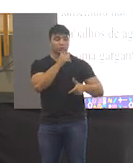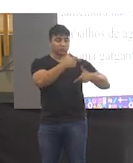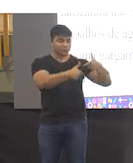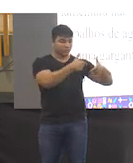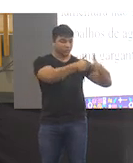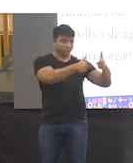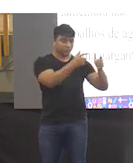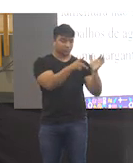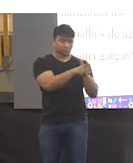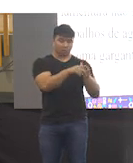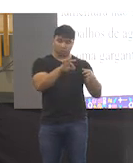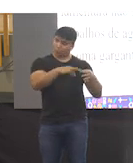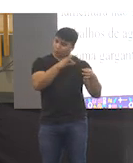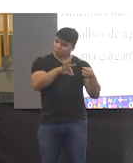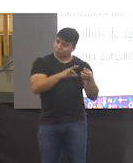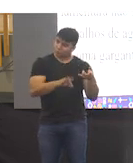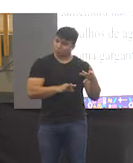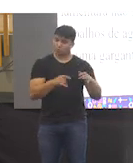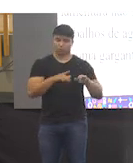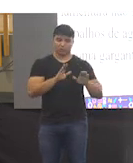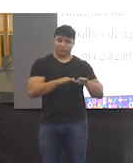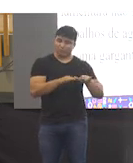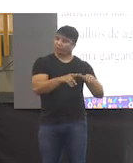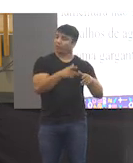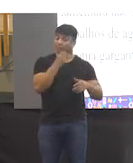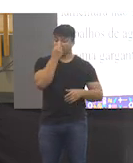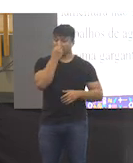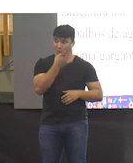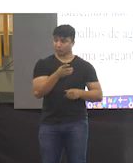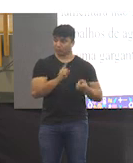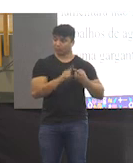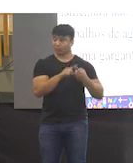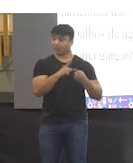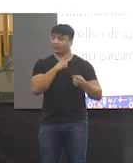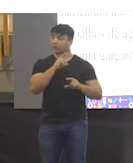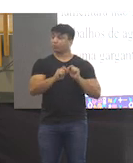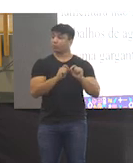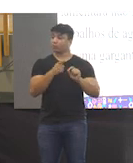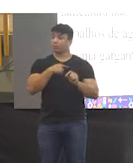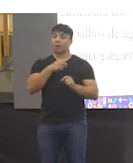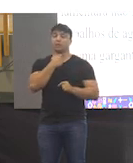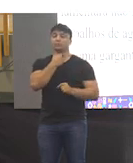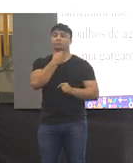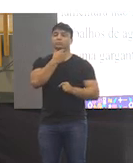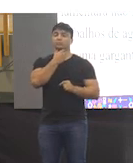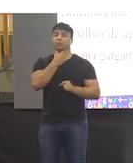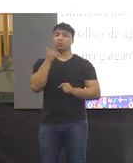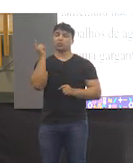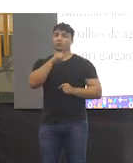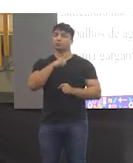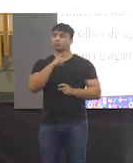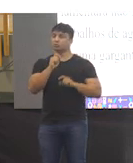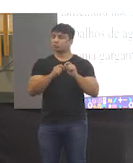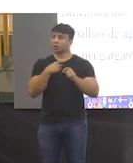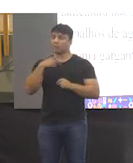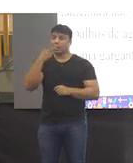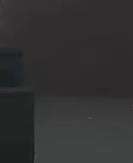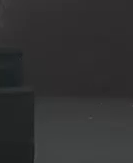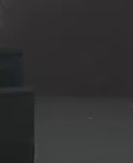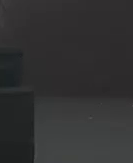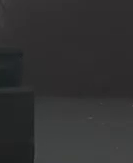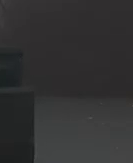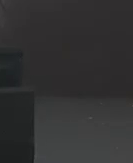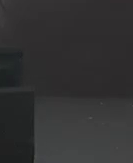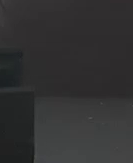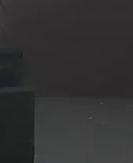de agulha, bordava como poucas e dispunha de uma gargantazinha de contrato que fazia gosto de ouvir.